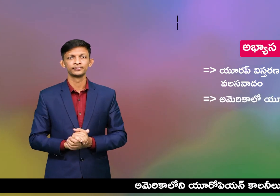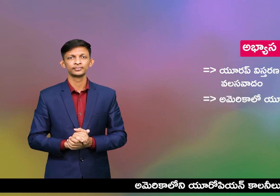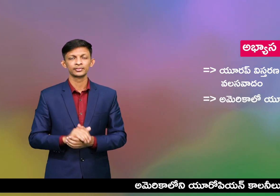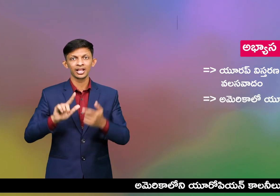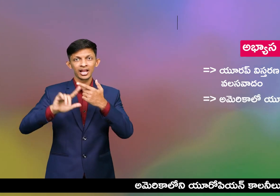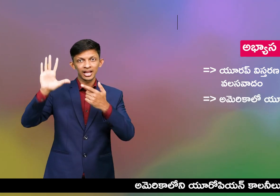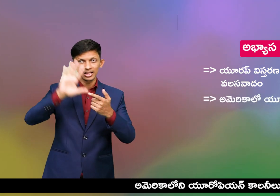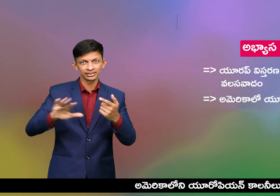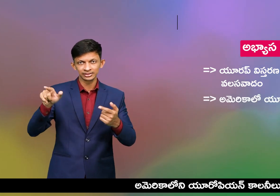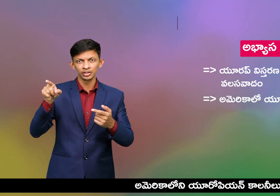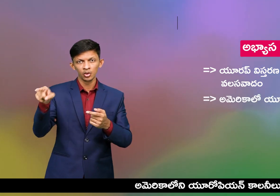అమెరికాలోని యూరోపియన్ కాలనీలు,